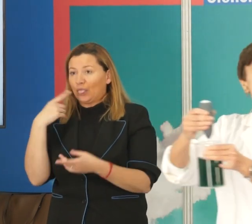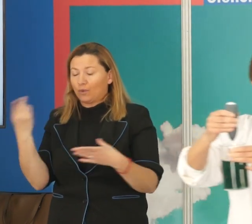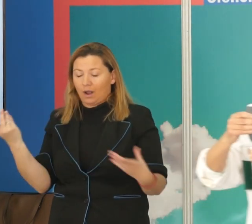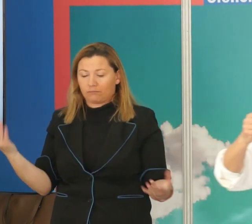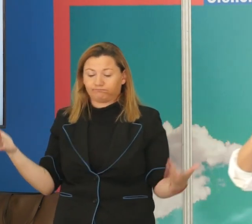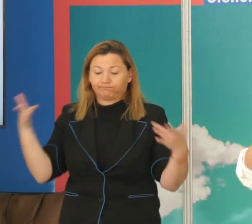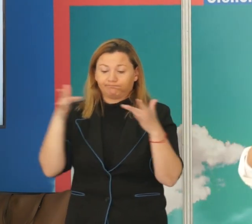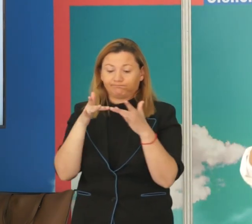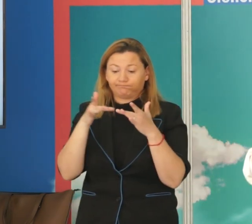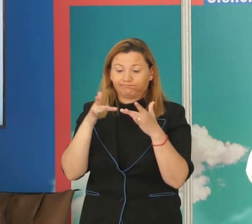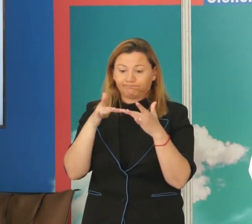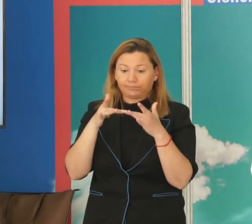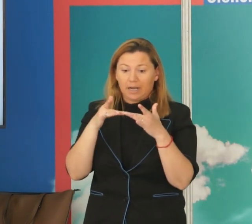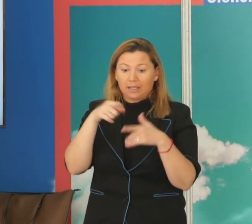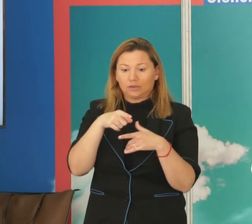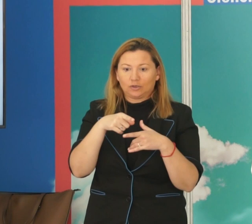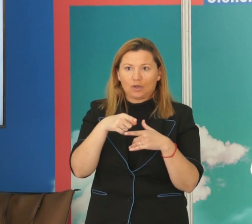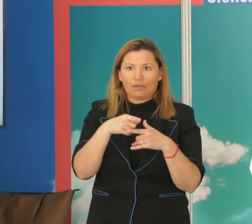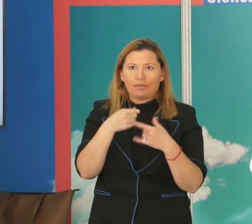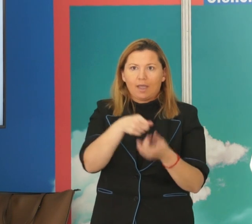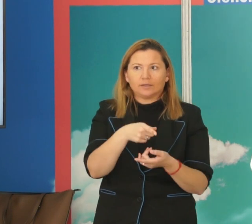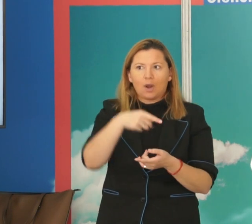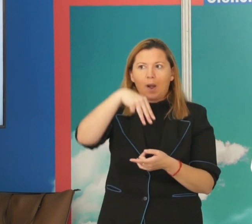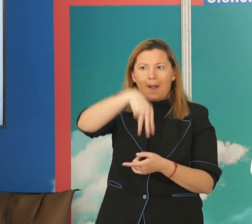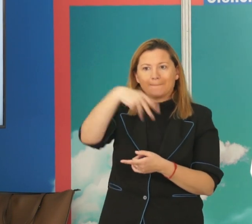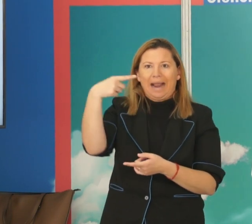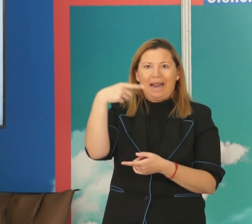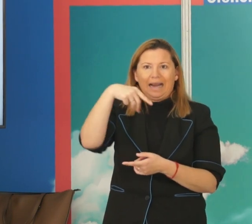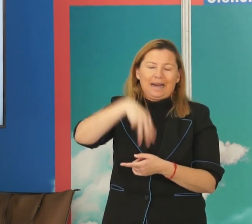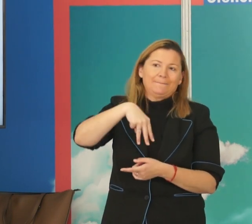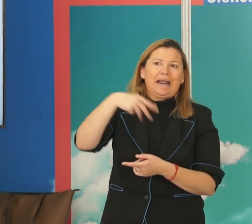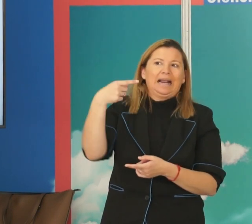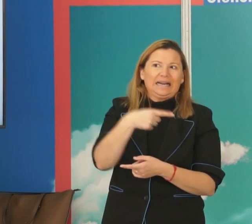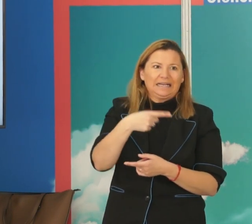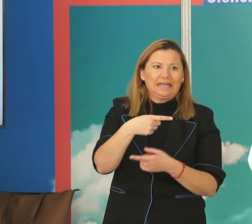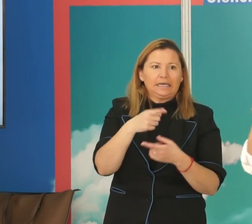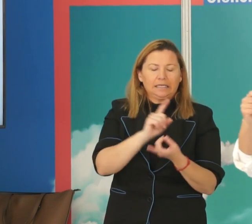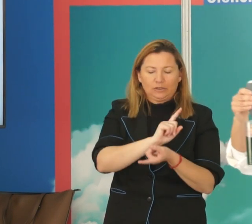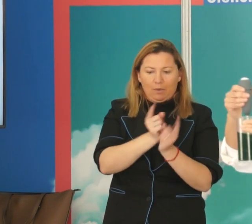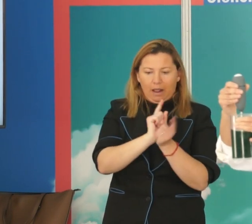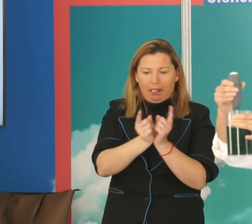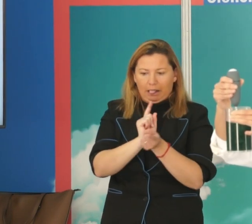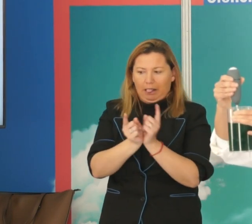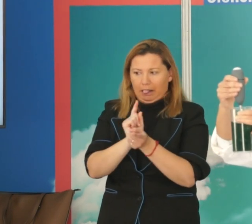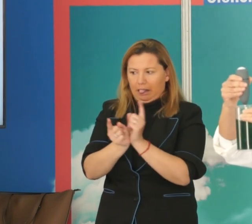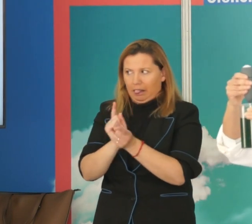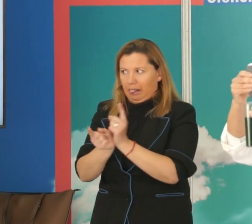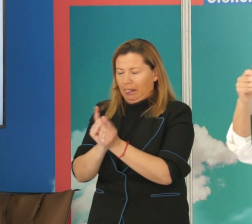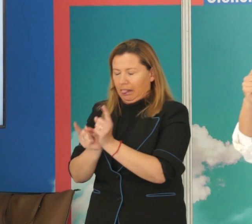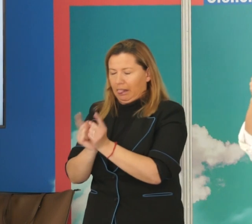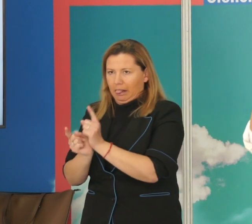El manganeso pasa por distintos estados de oxidación y cada estado de oxidación tiene un color. Entonces lo que vamos viendo son